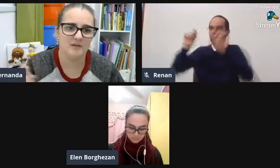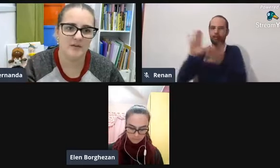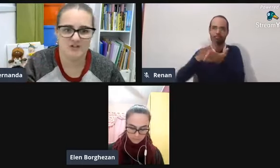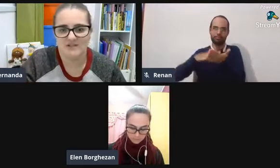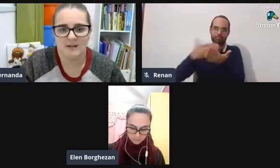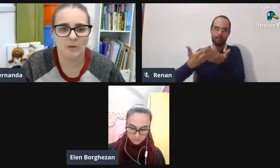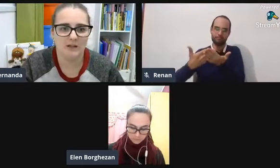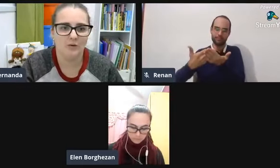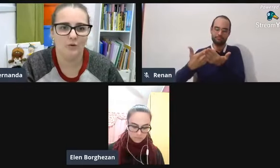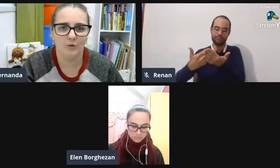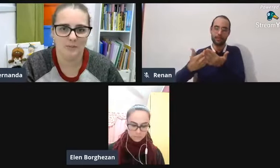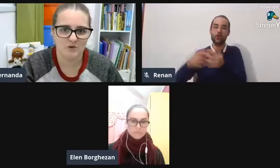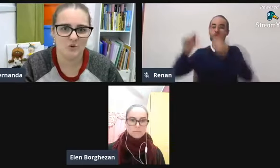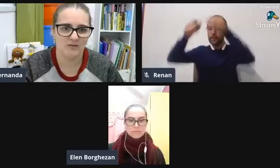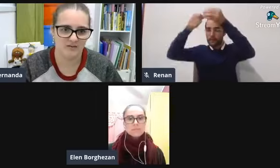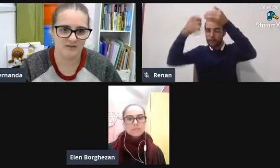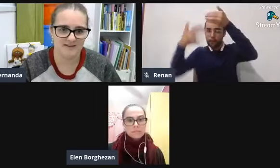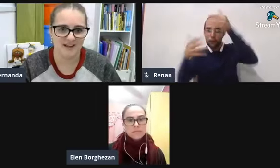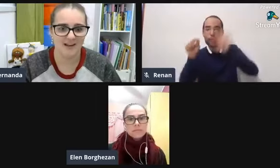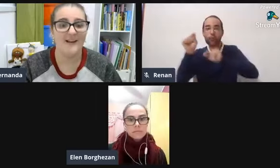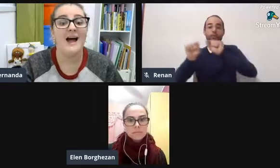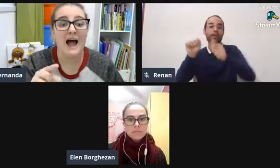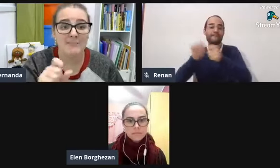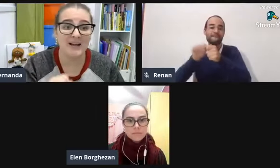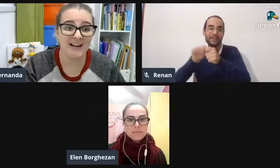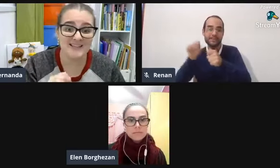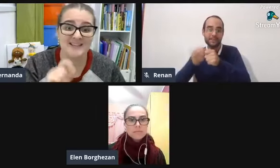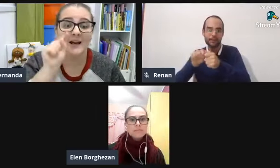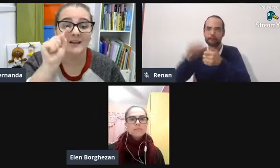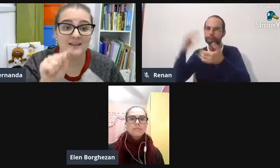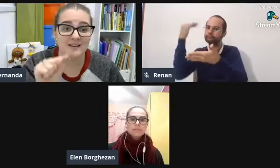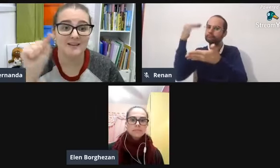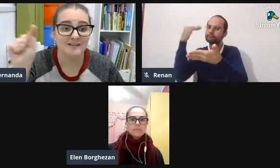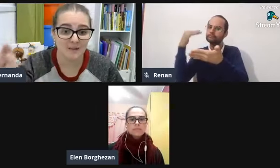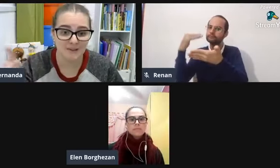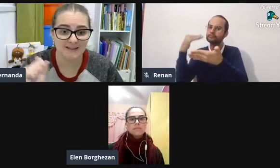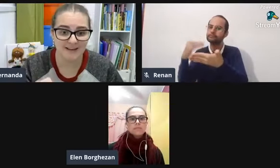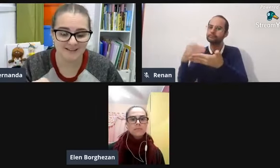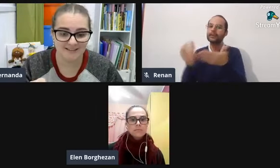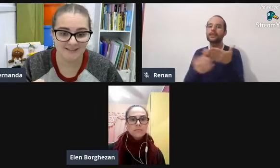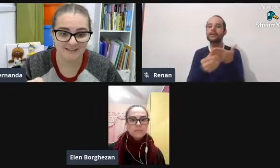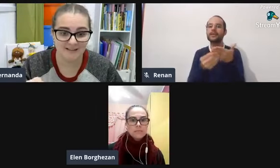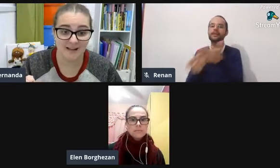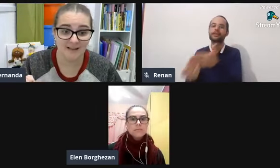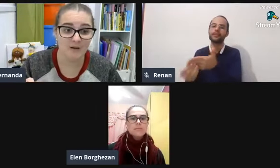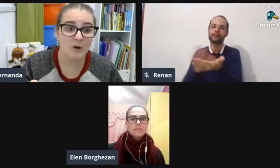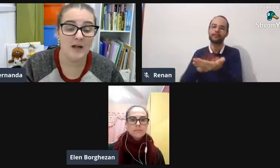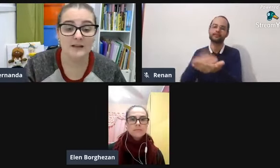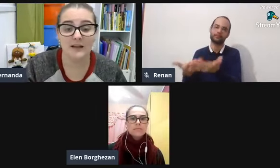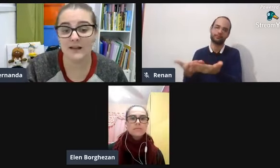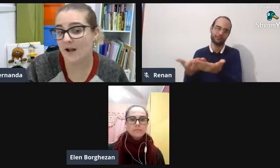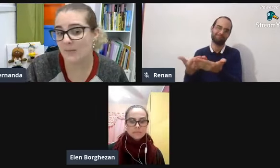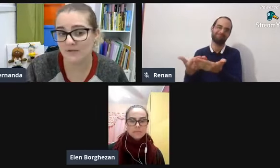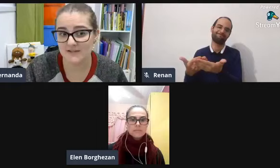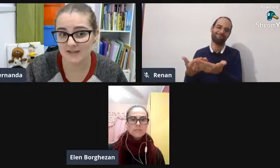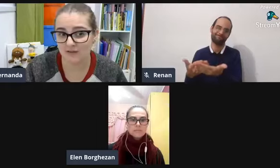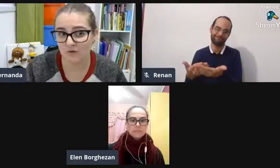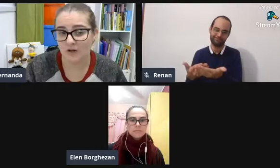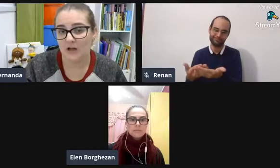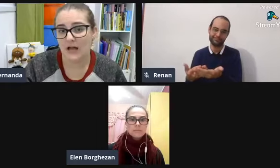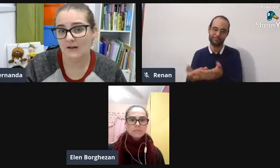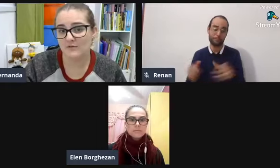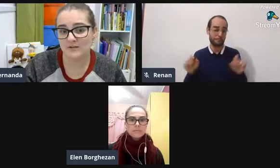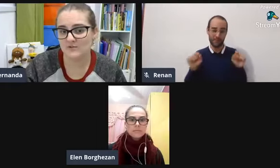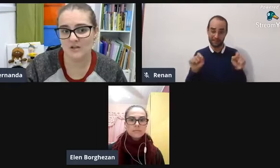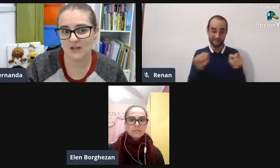qualificações, que vai dizer o que a pessoa vai fazer, aparece guia interpretar, né? Então, quem acaba